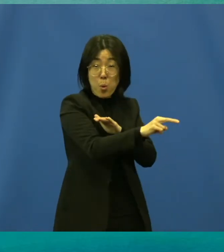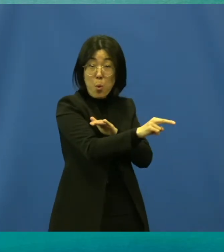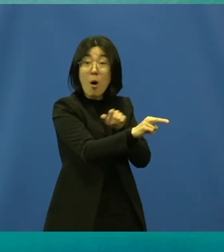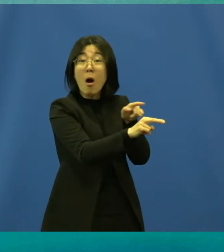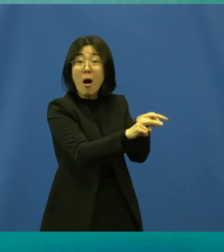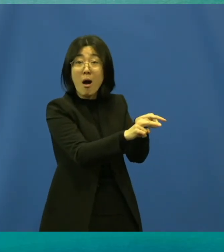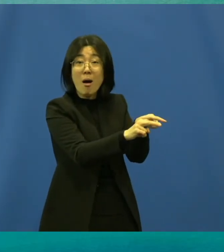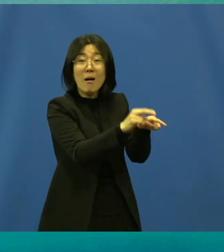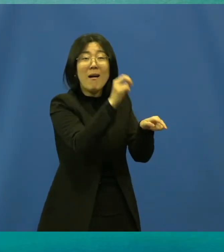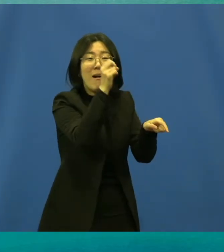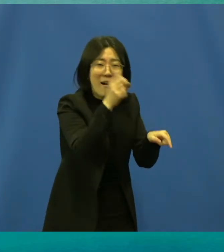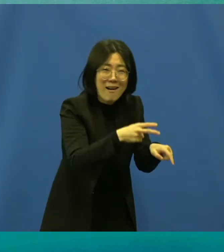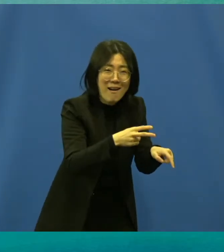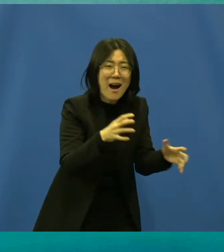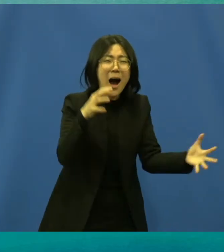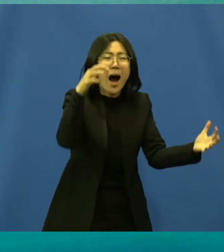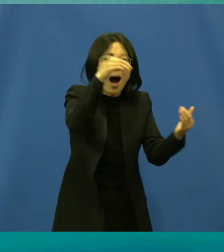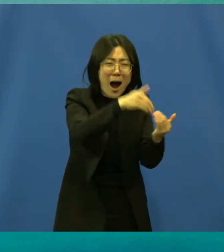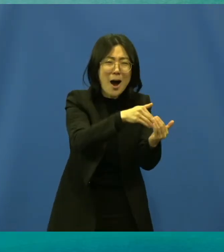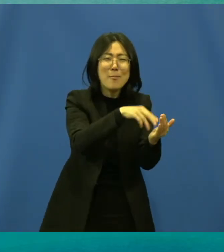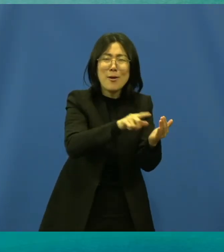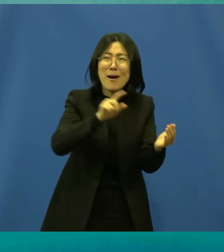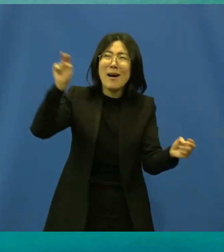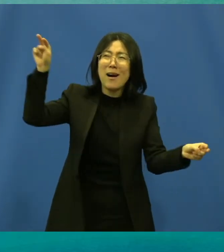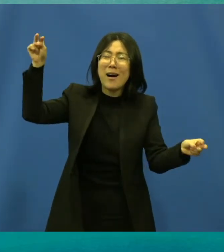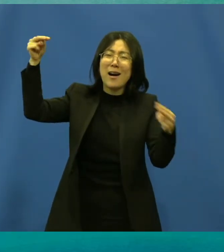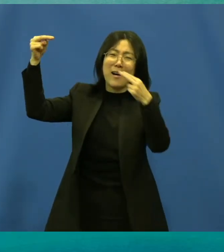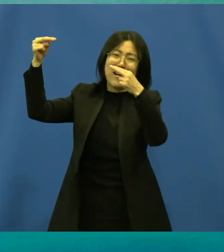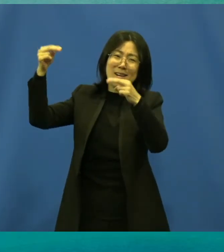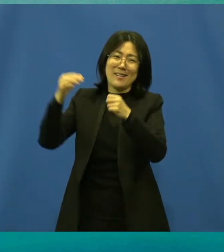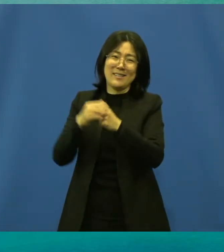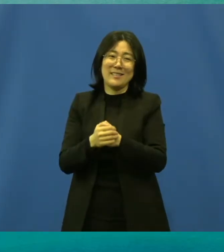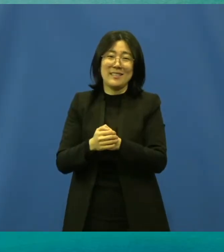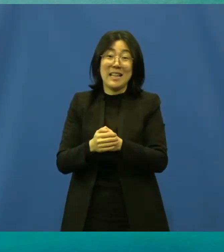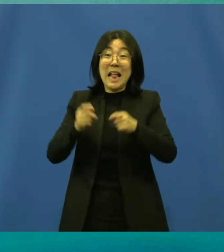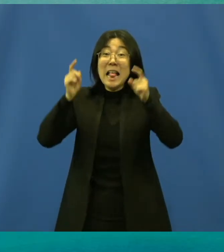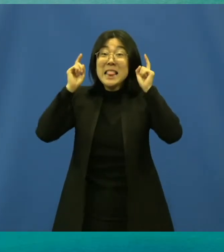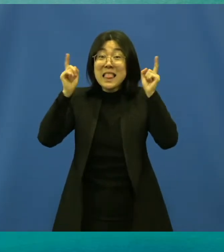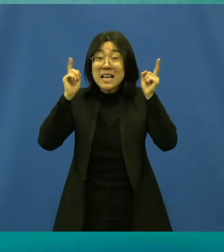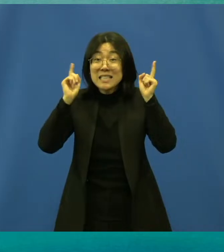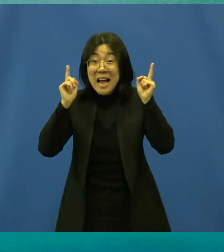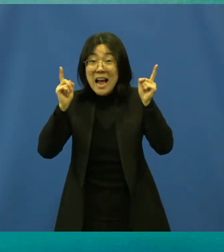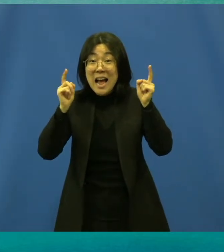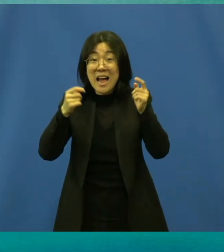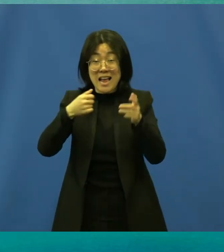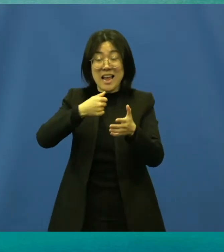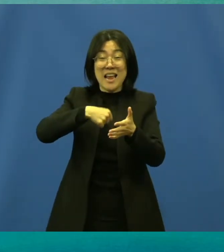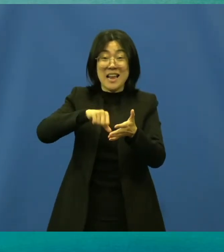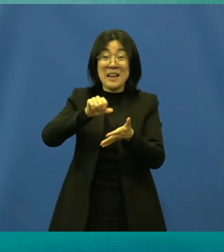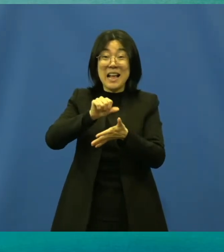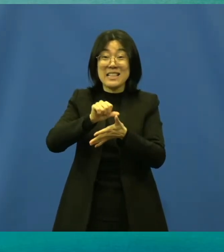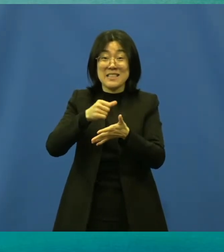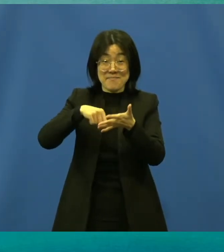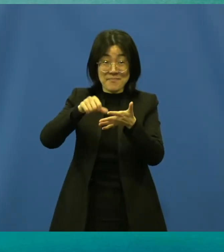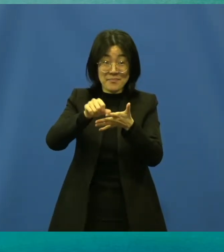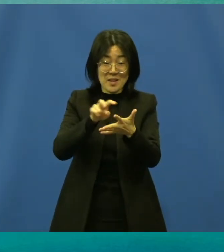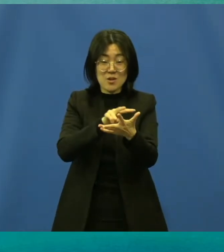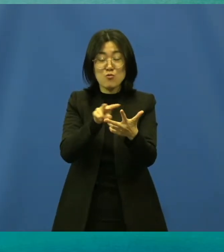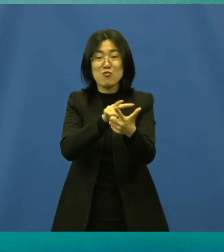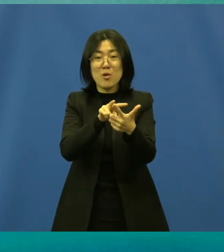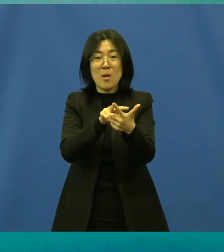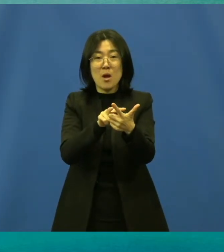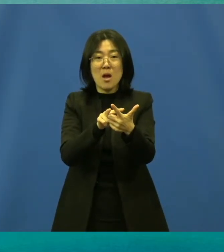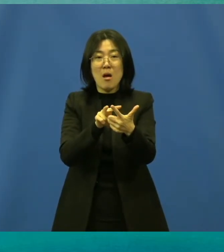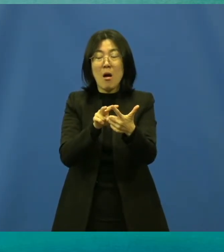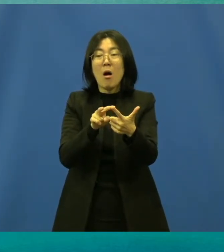자, 여러분, 이 요나는 탕자의 비유에 나오는 두 아들의 모습이 다 섞여 있습니다. 집을 떠난 탕자의